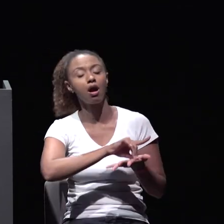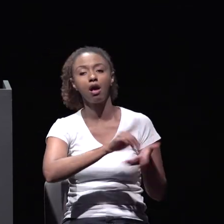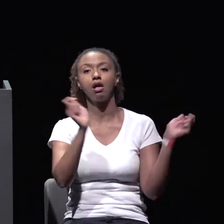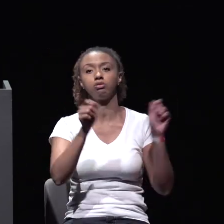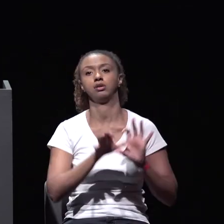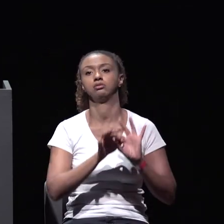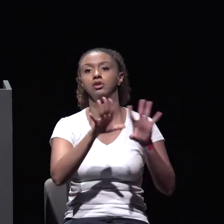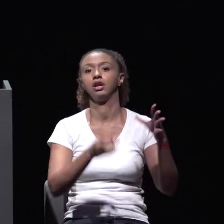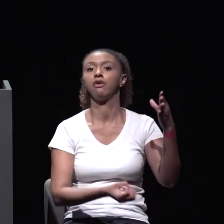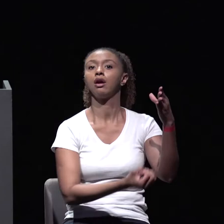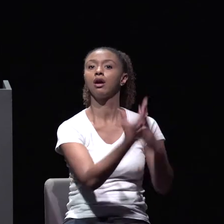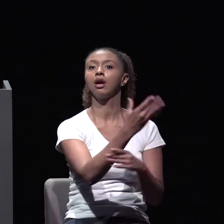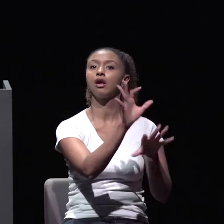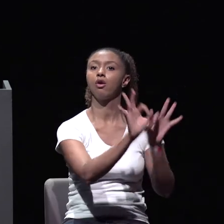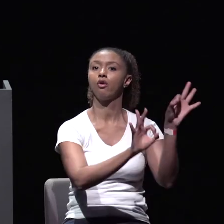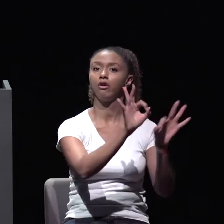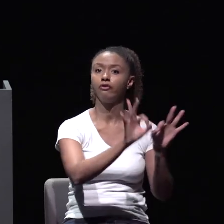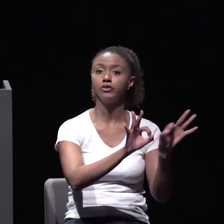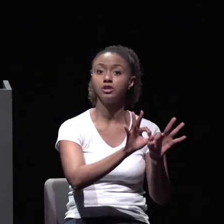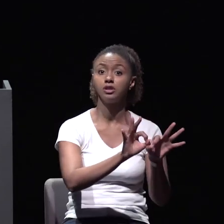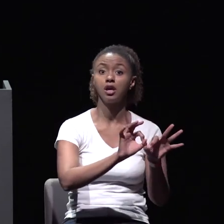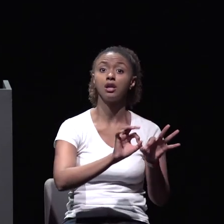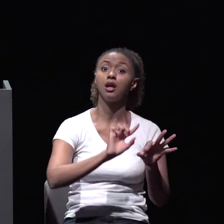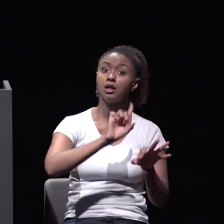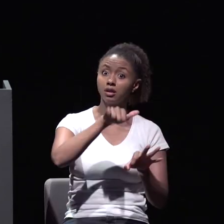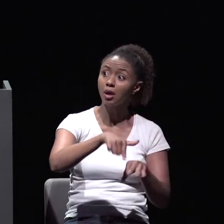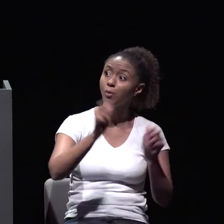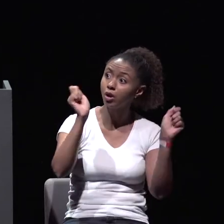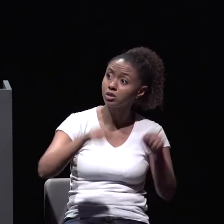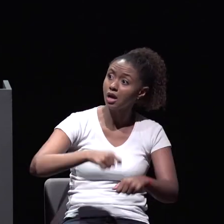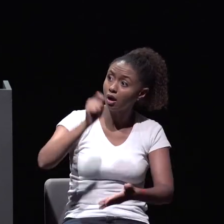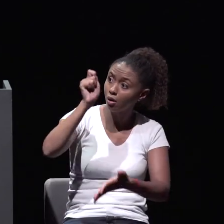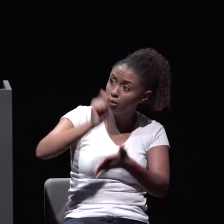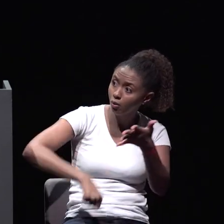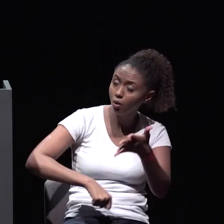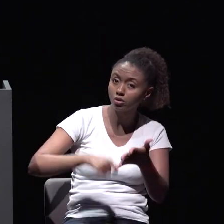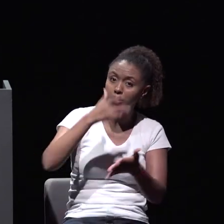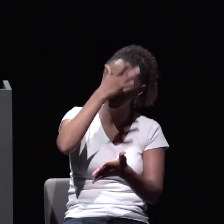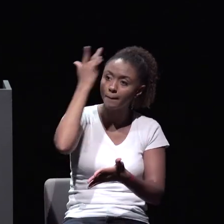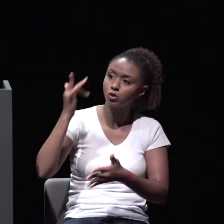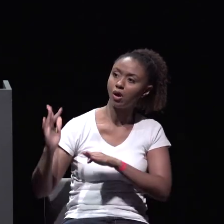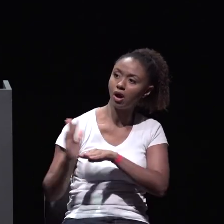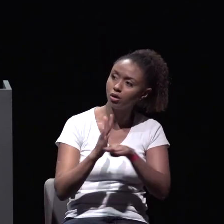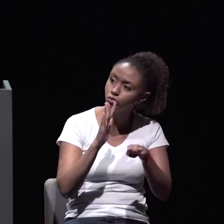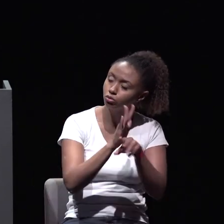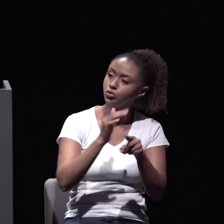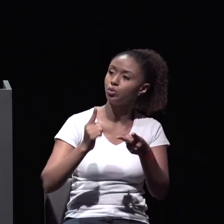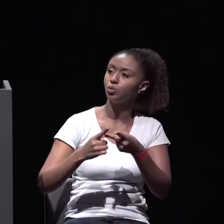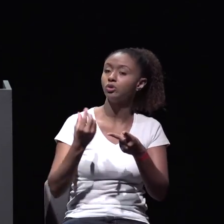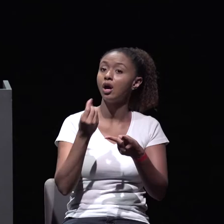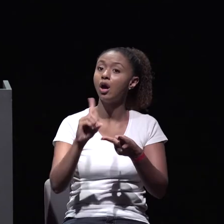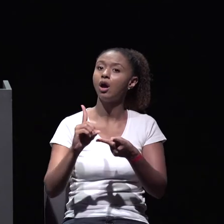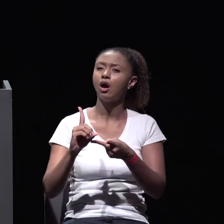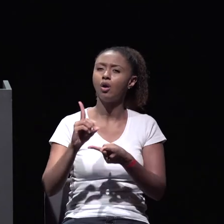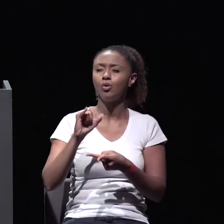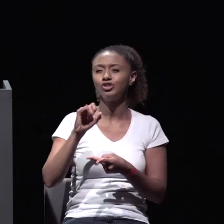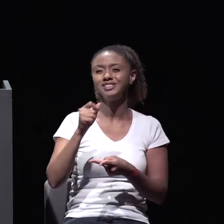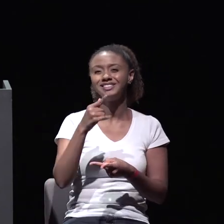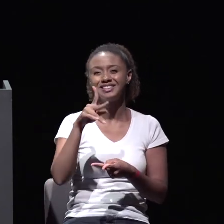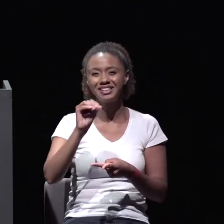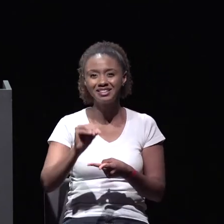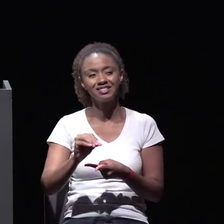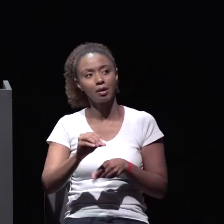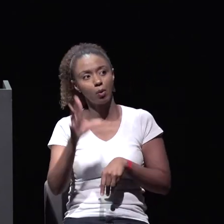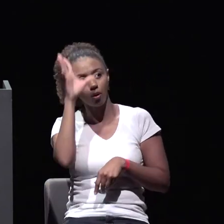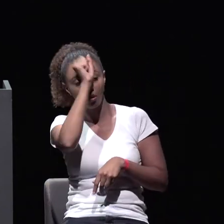e ele poderia então contratar para si também ajudantes e ter discípulos alguns receberam o título de professores e portanto